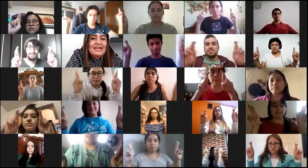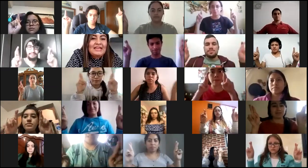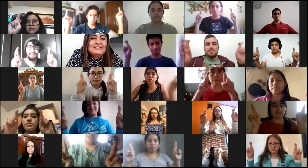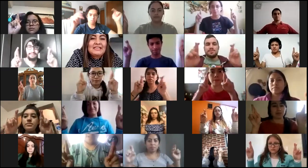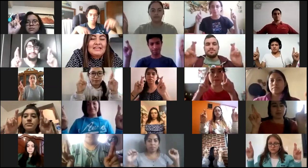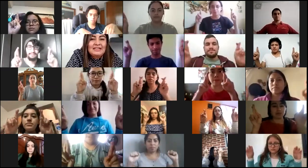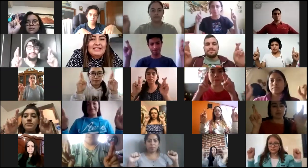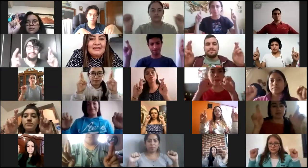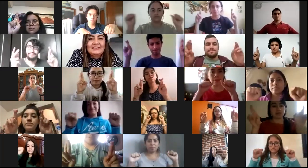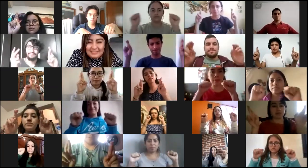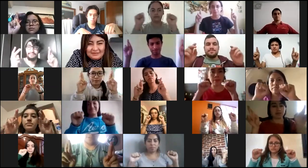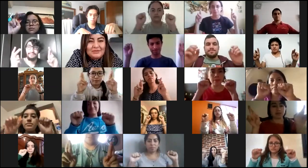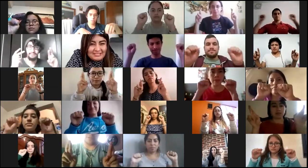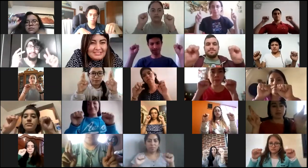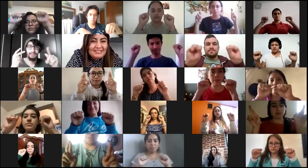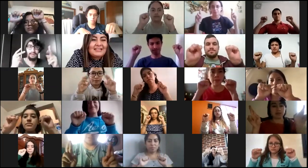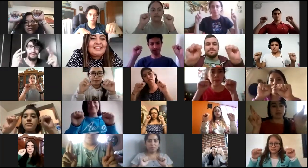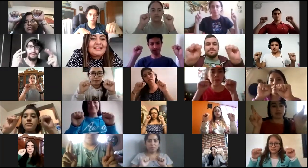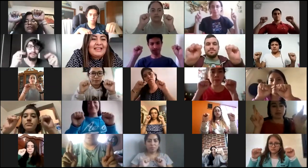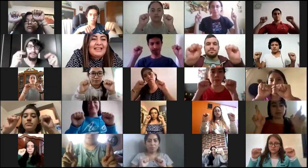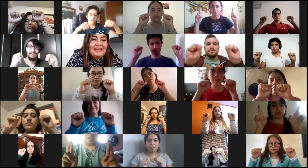S, sí, más S, T,